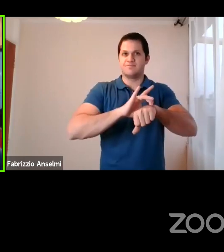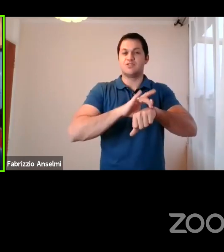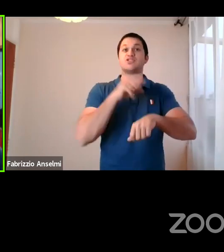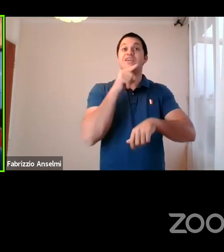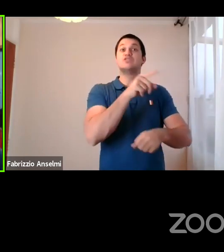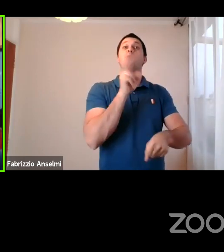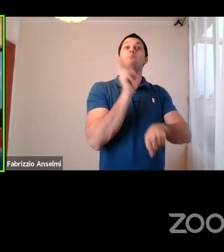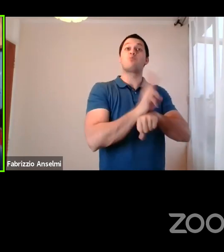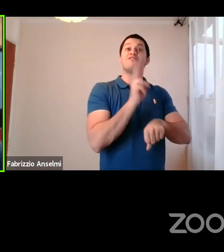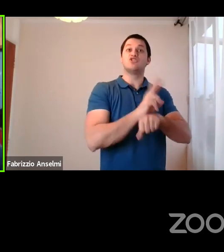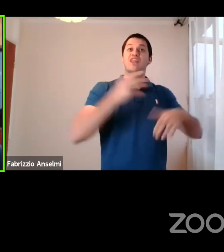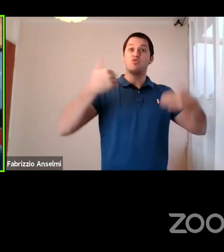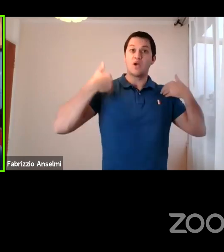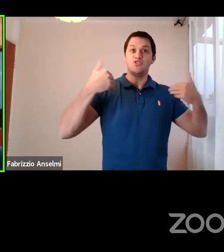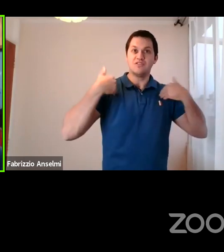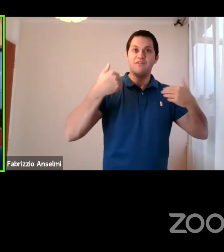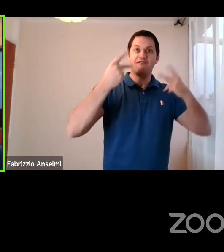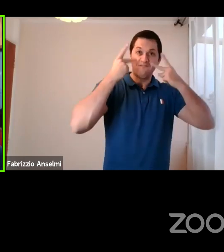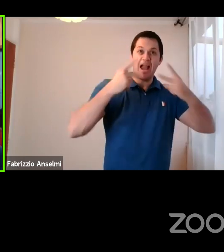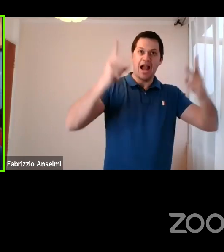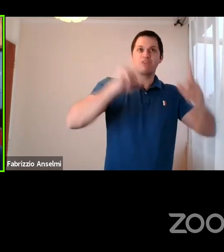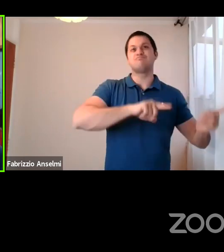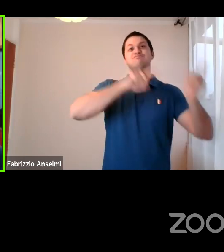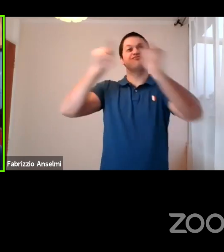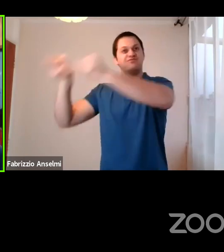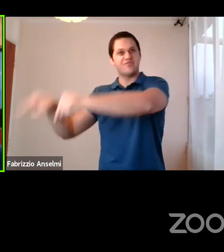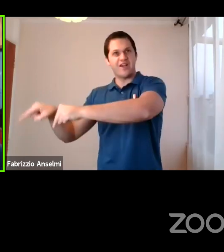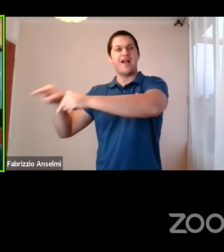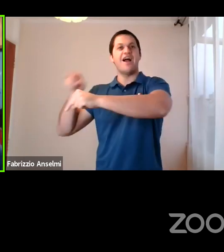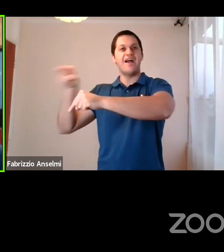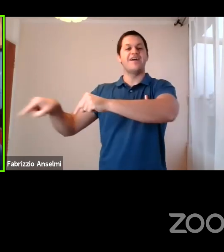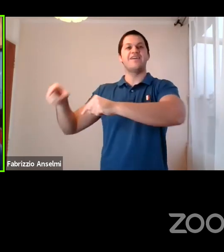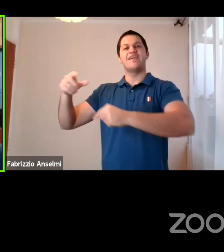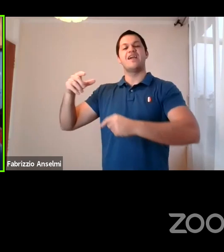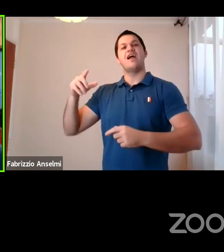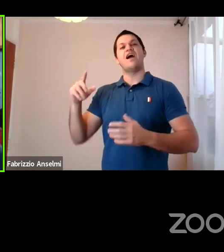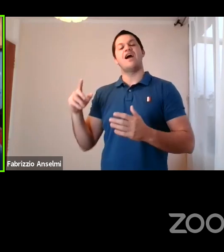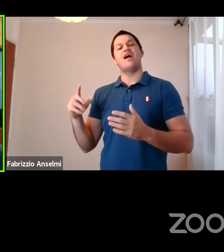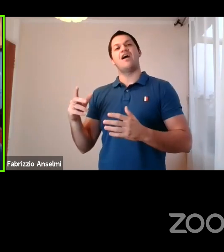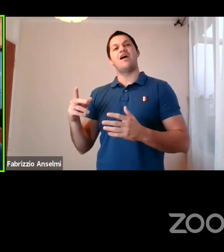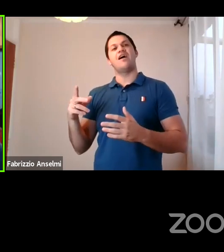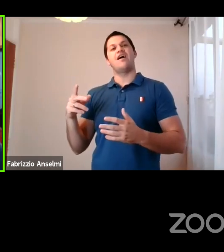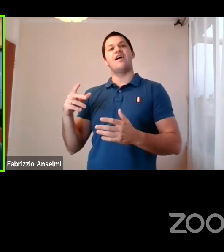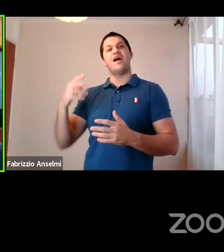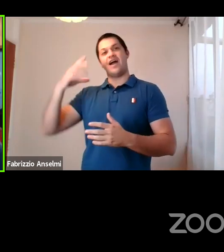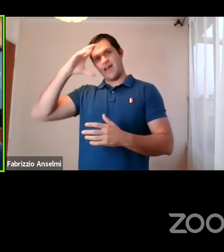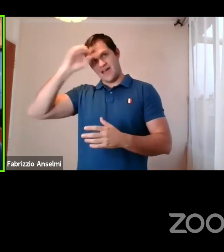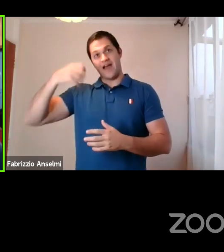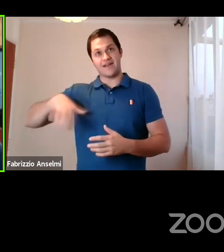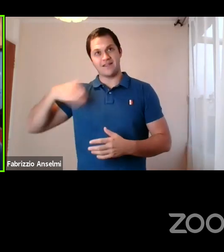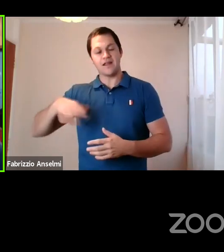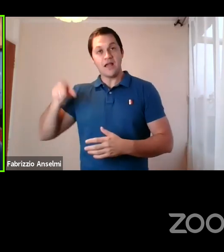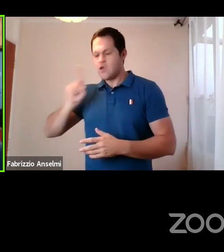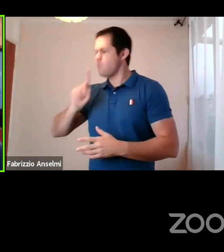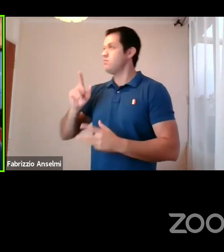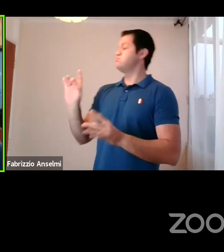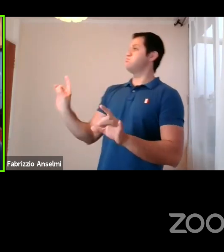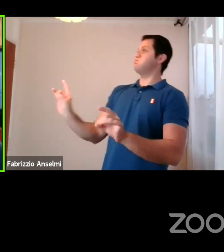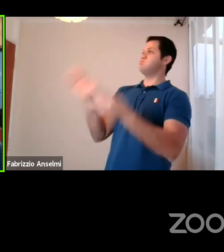Aires, y mi hipótesis es que ahí se encontraron con una escuela de kinesiología,